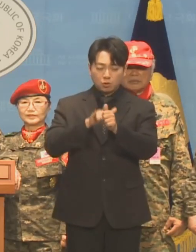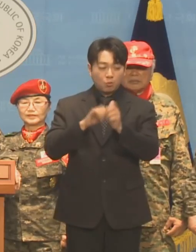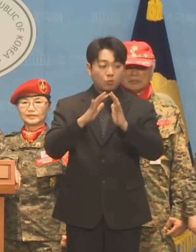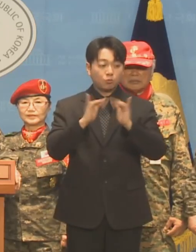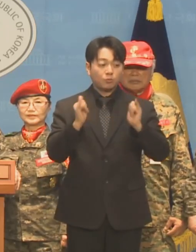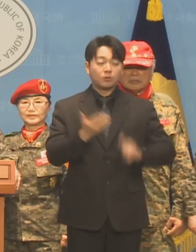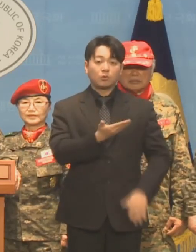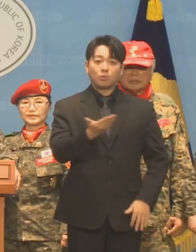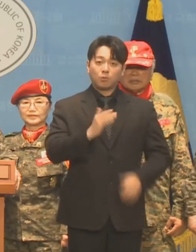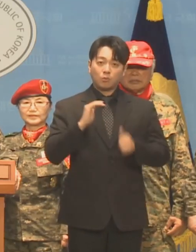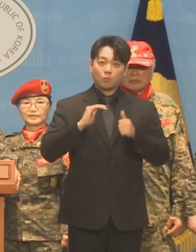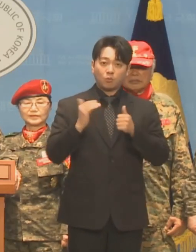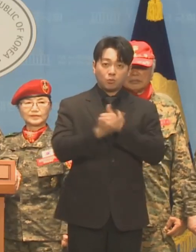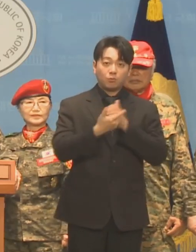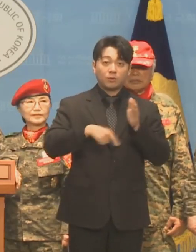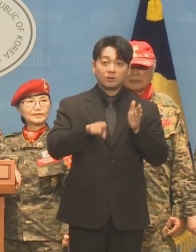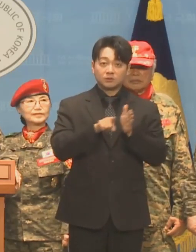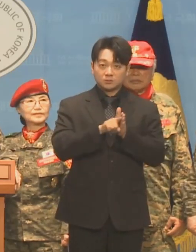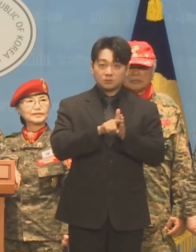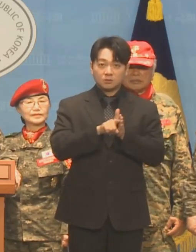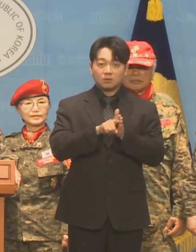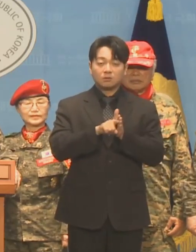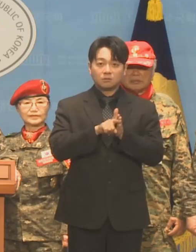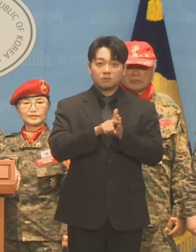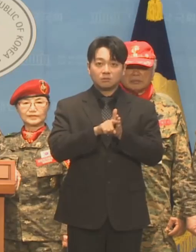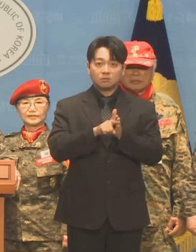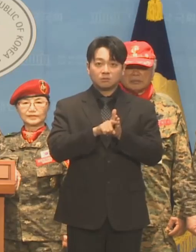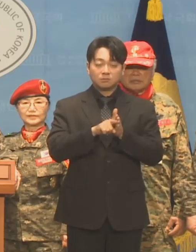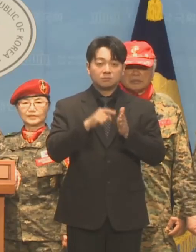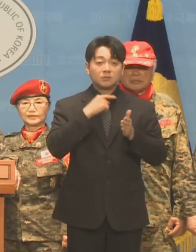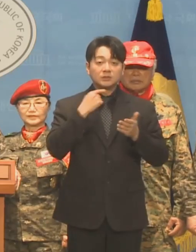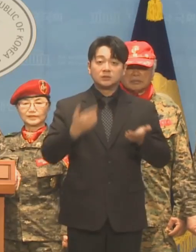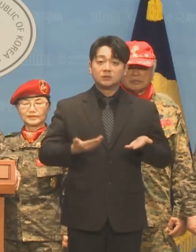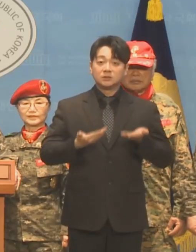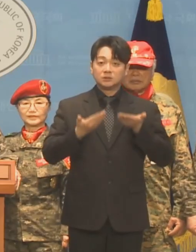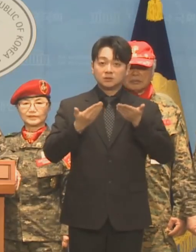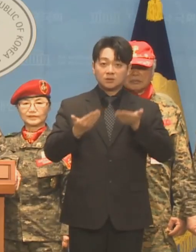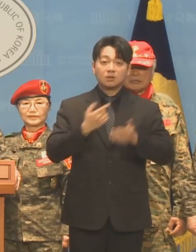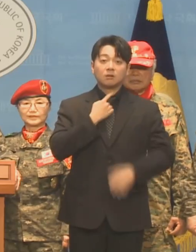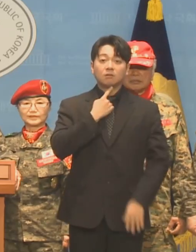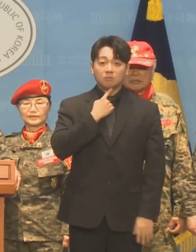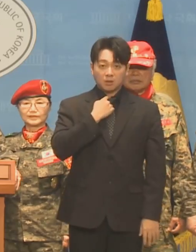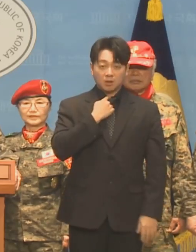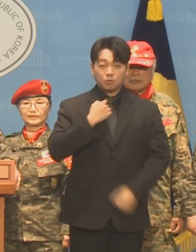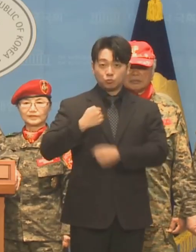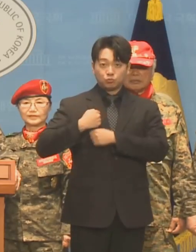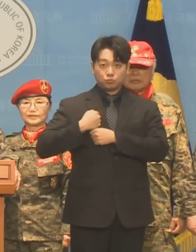위하여 목숨을 아끼지 않는 자랑스러운 군대라면